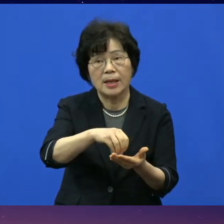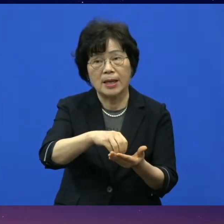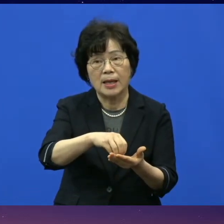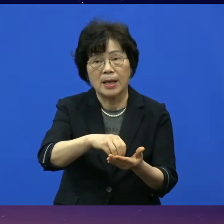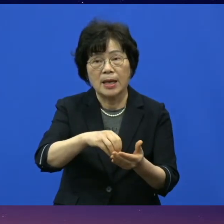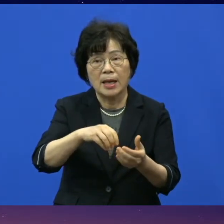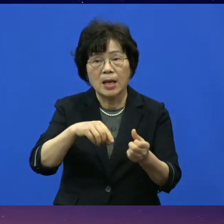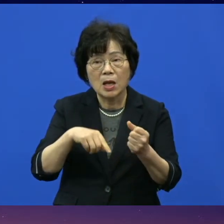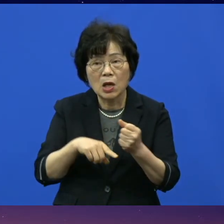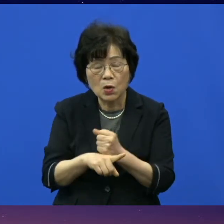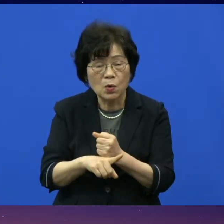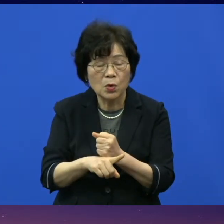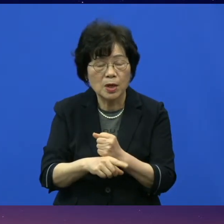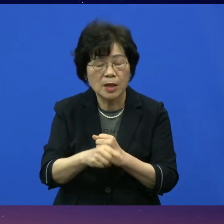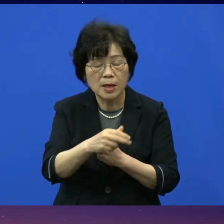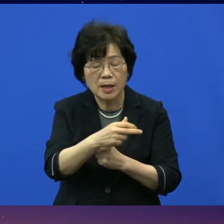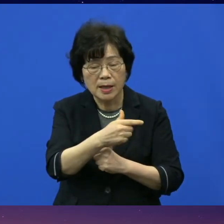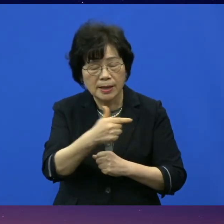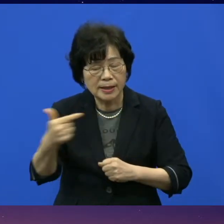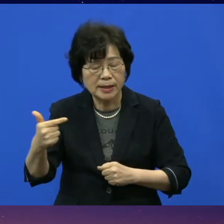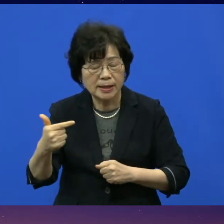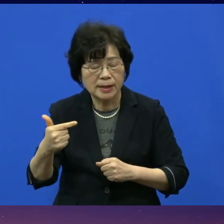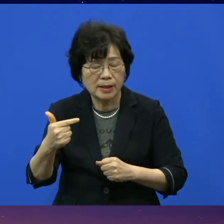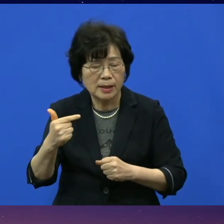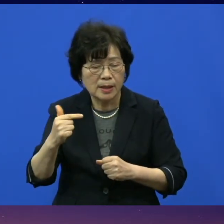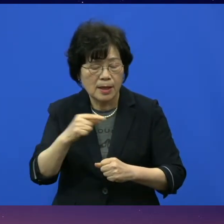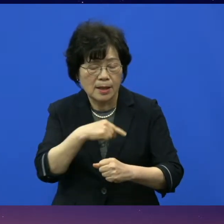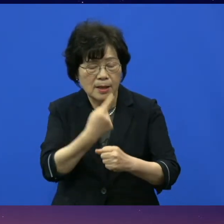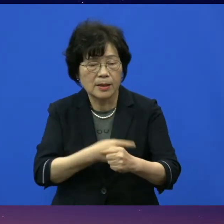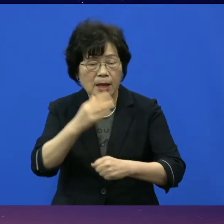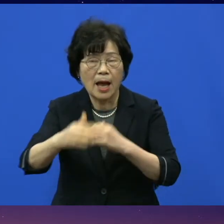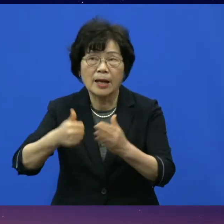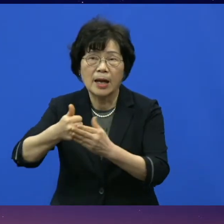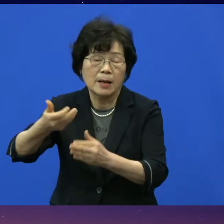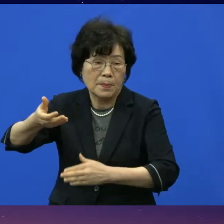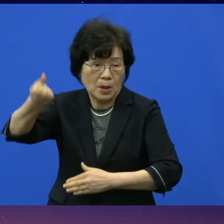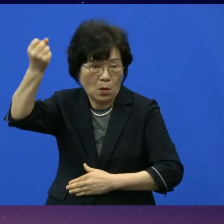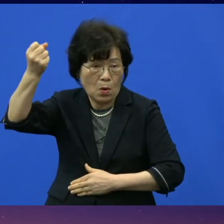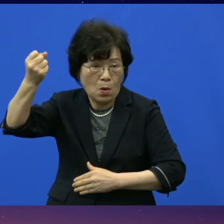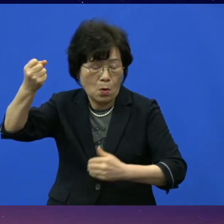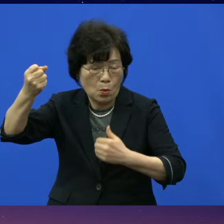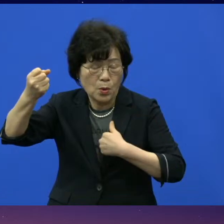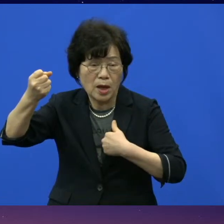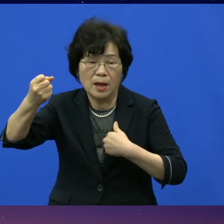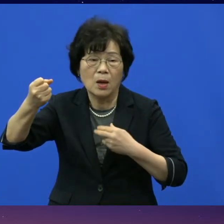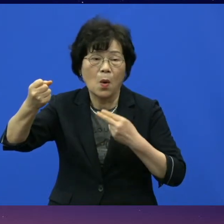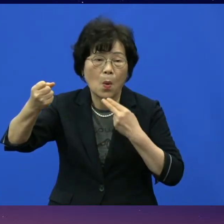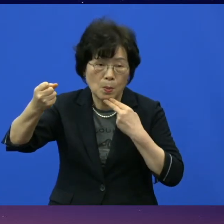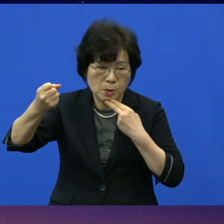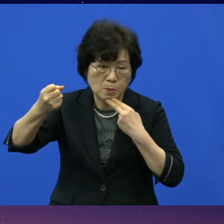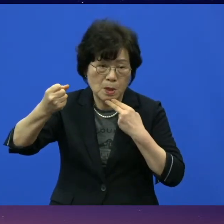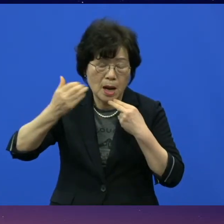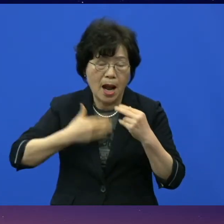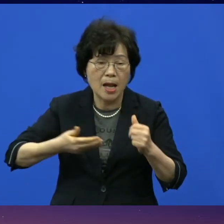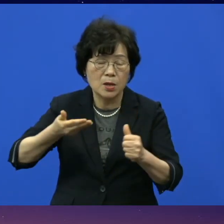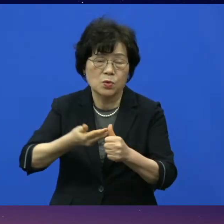이는 심히 큰 능력은 하나님께 있고 우리에게 있지 아니함을 알게 하려 함이라.